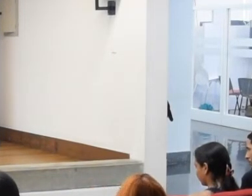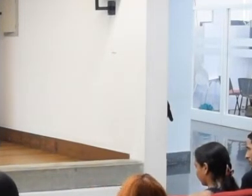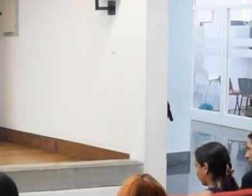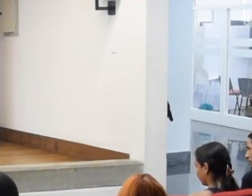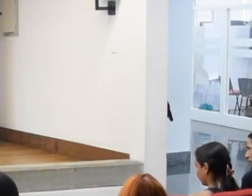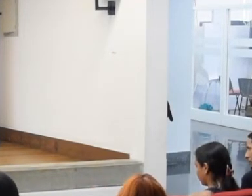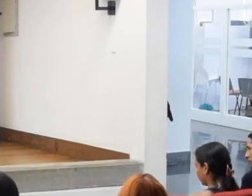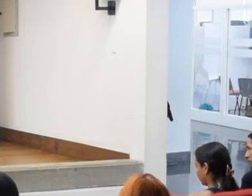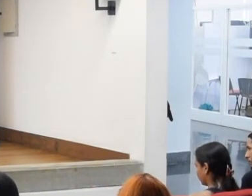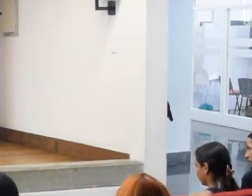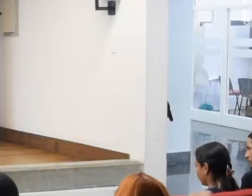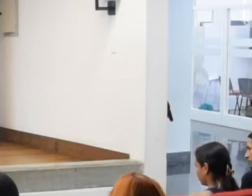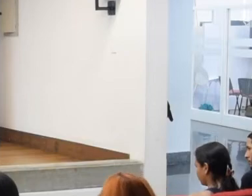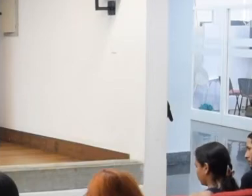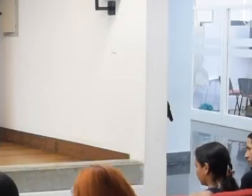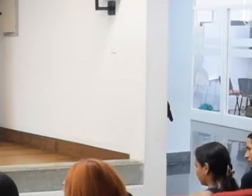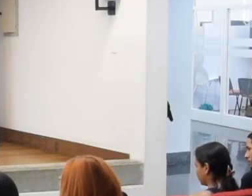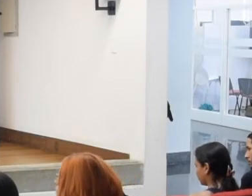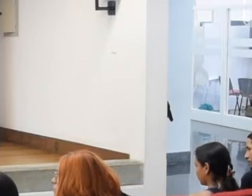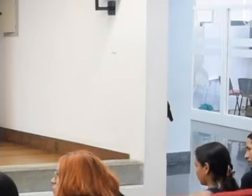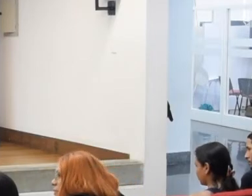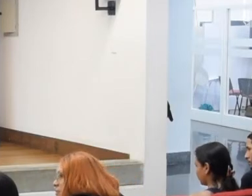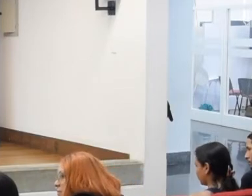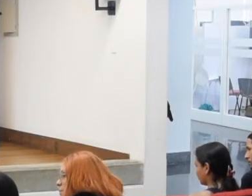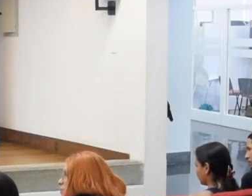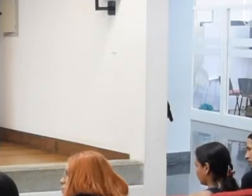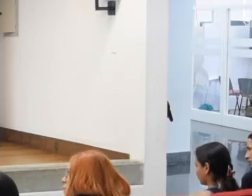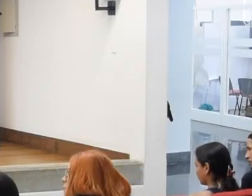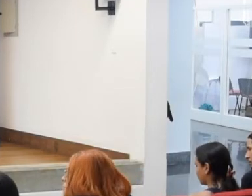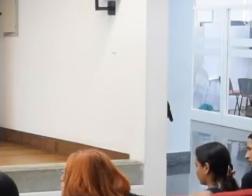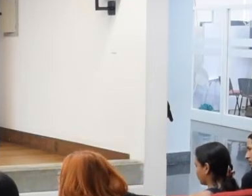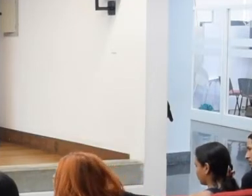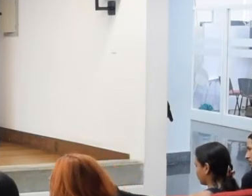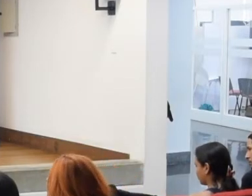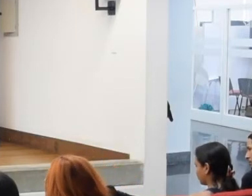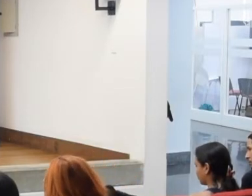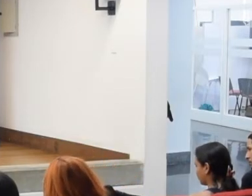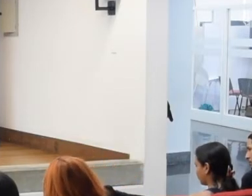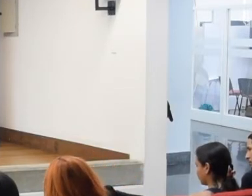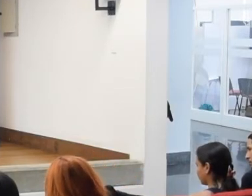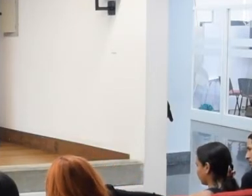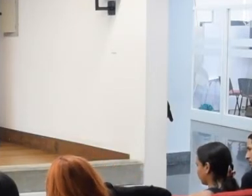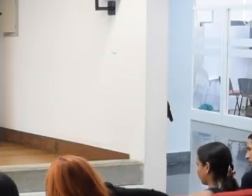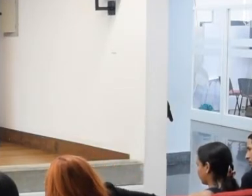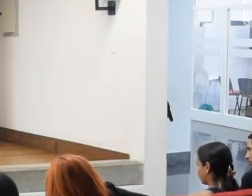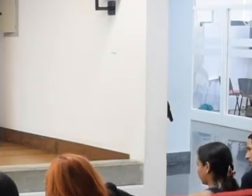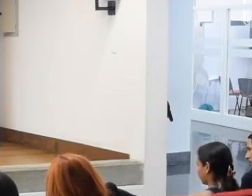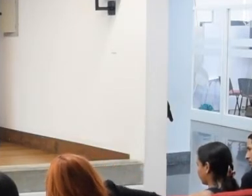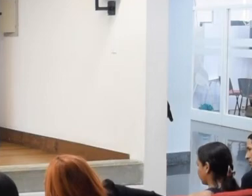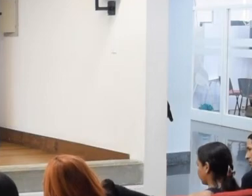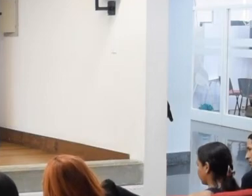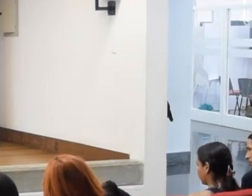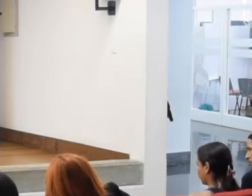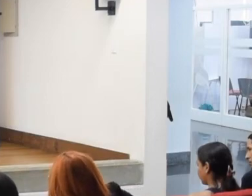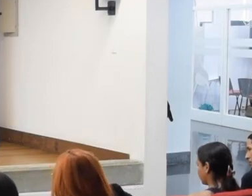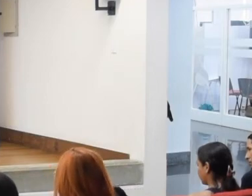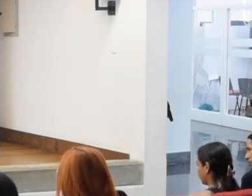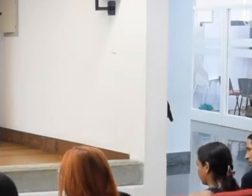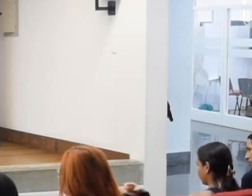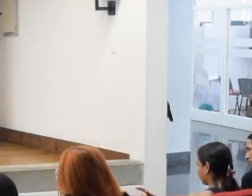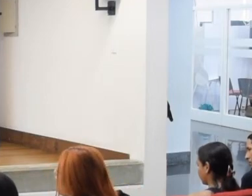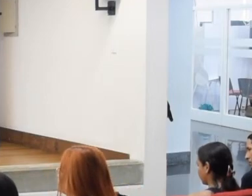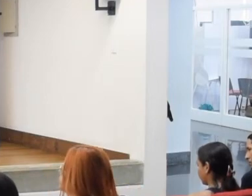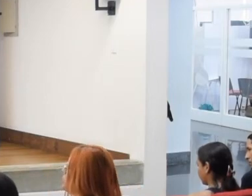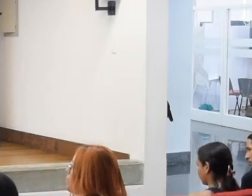diciendo como para dónde va el camino, y vamos encontrando en qué formato, porque el formato también va a priorizar